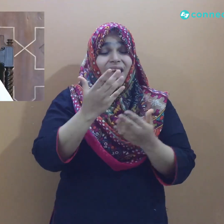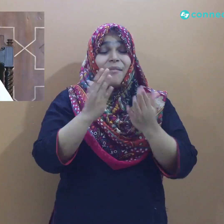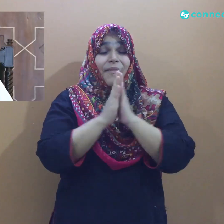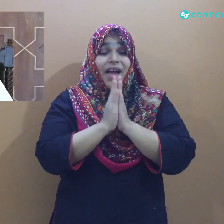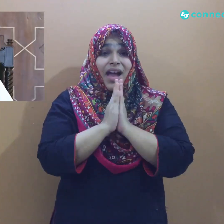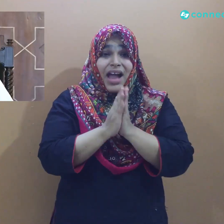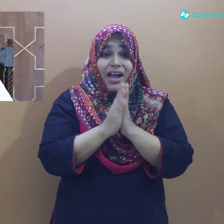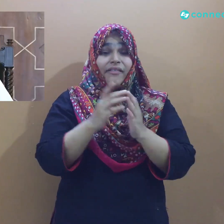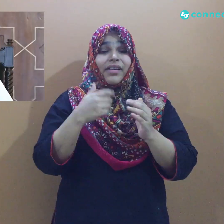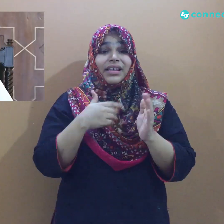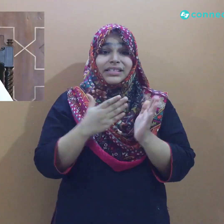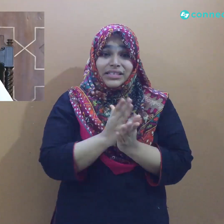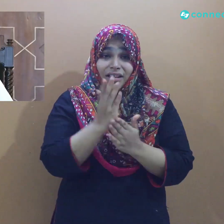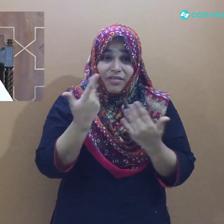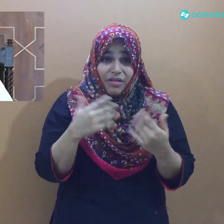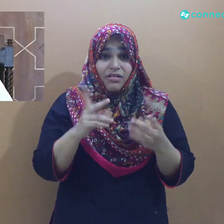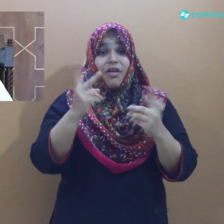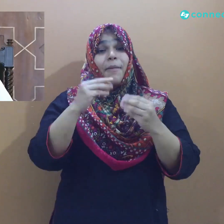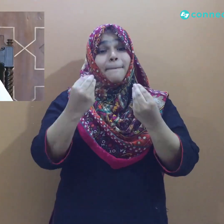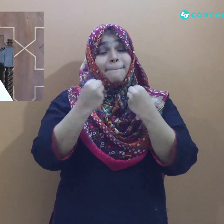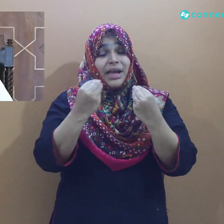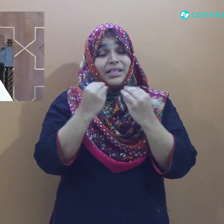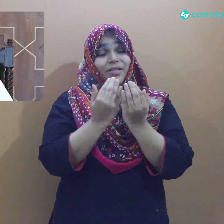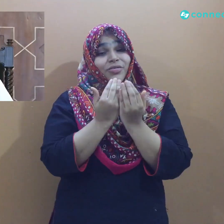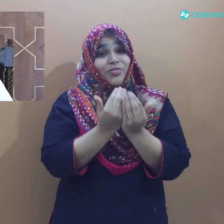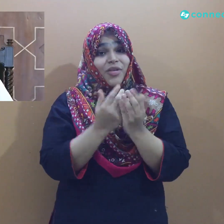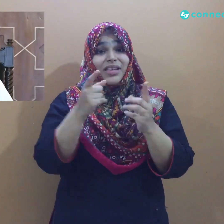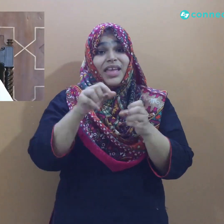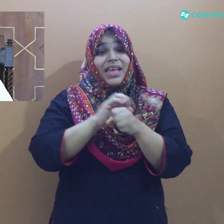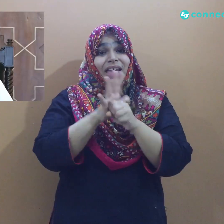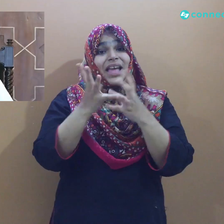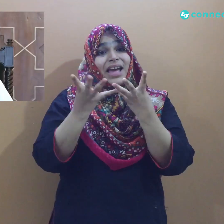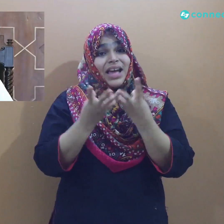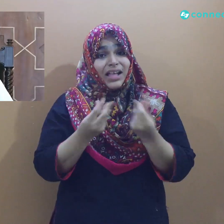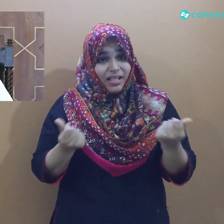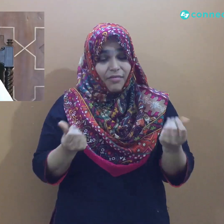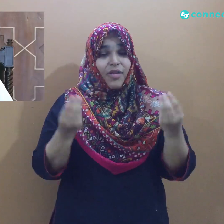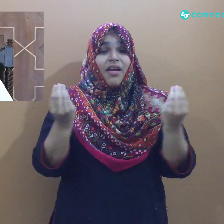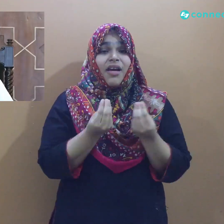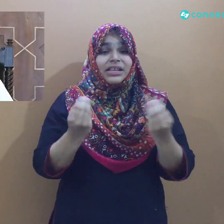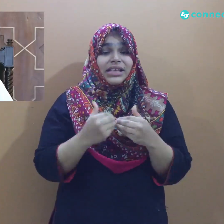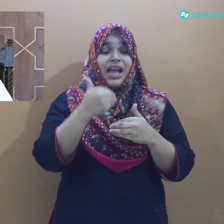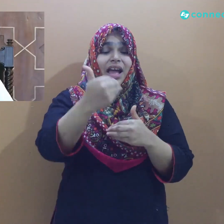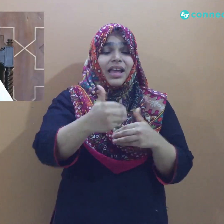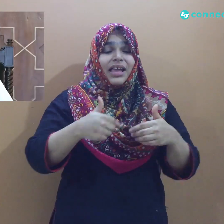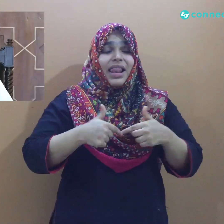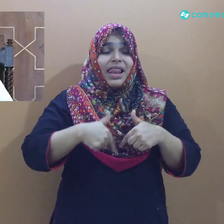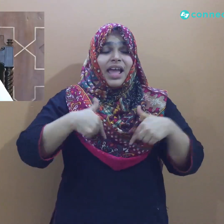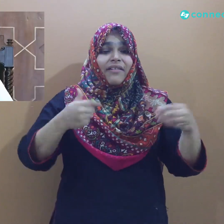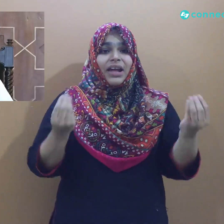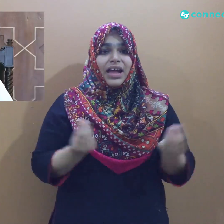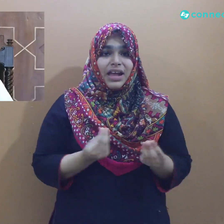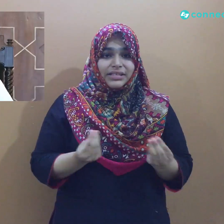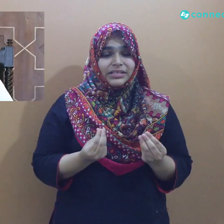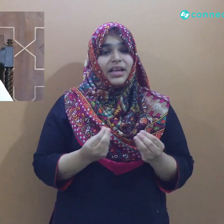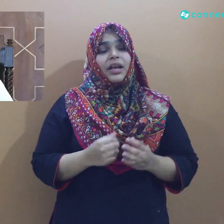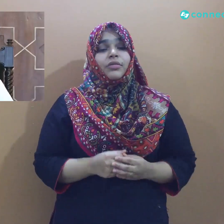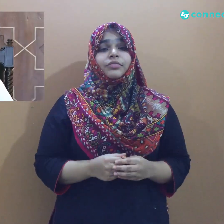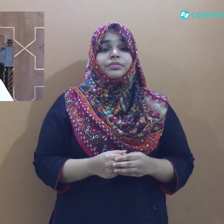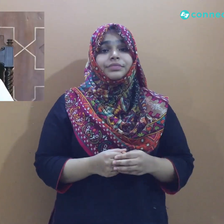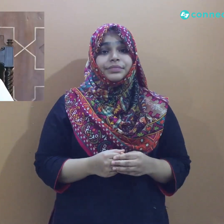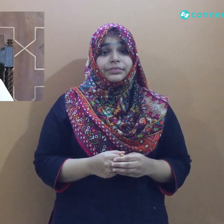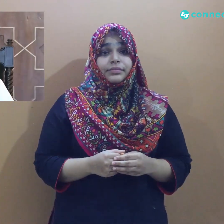معافی بھی مانگی جائے اور مدد کی بھی درخواست کی جائے کہ ان کے اوپر آسانیاں پیدا ہو جائیں۔